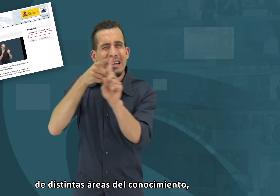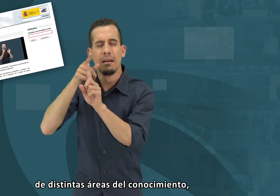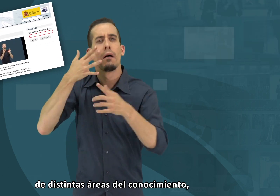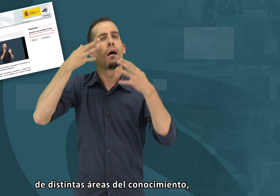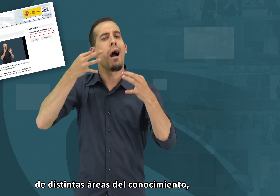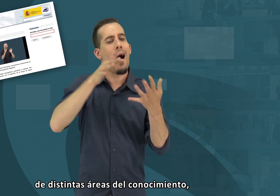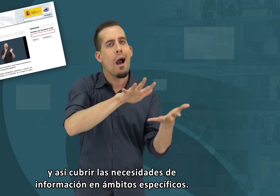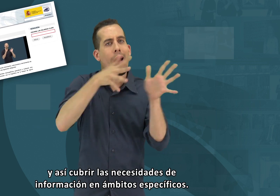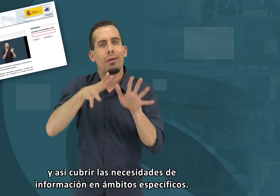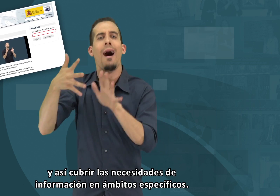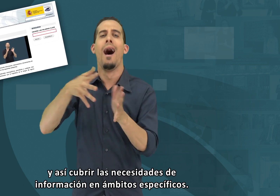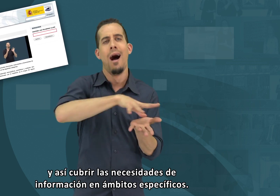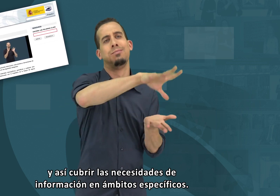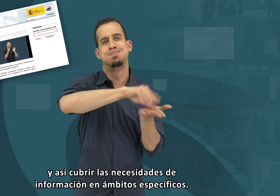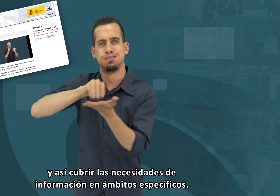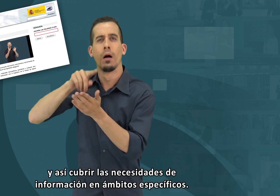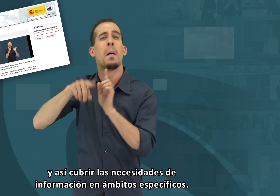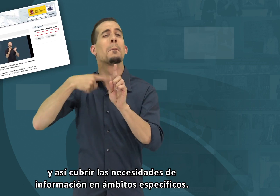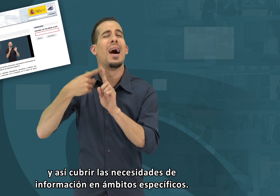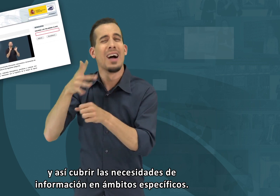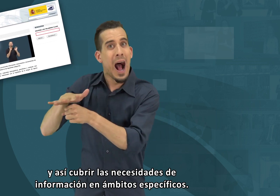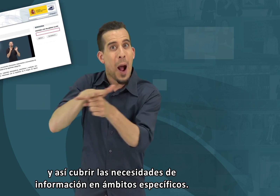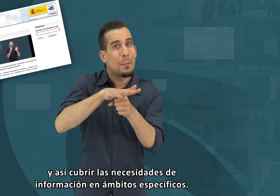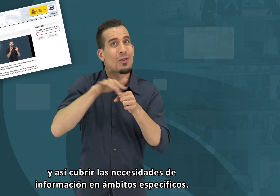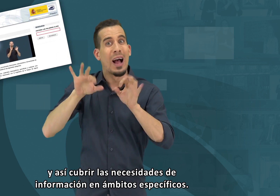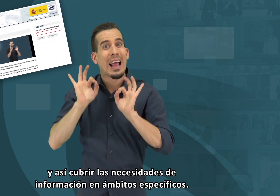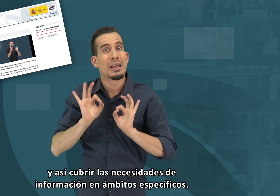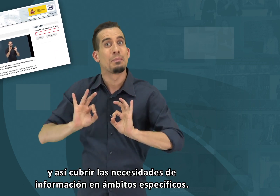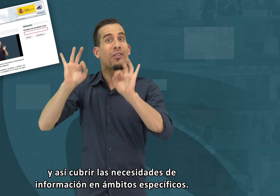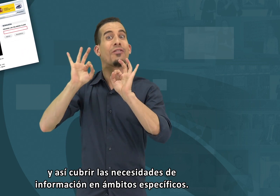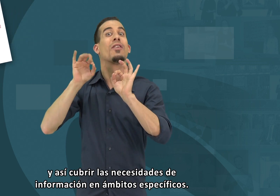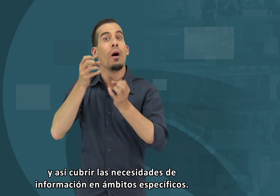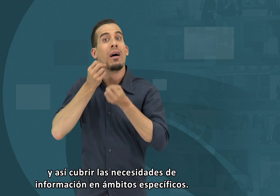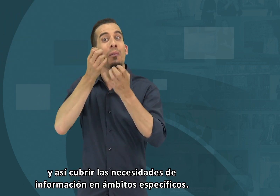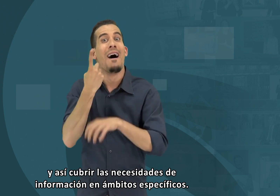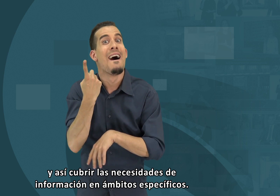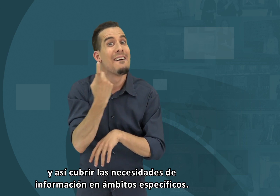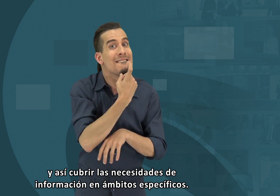conocimiento y así cubrir las necesidades de información en ámbitos específicos.